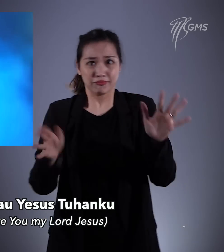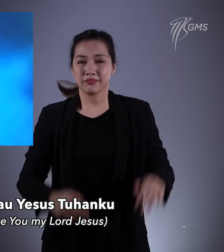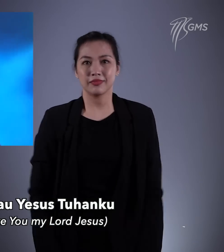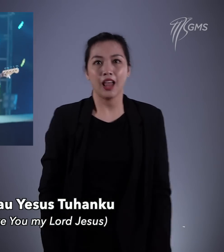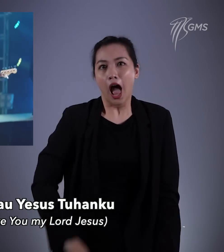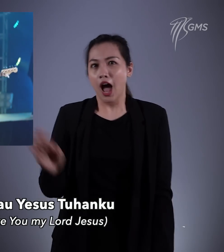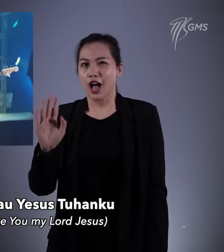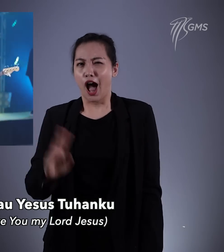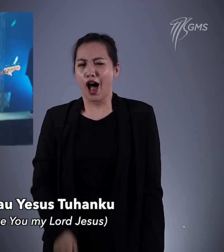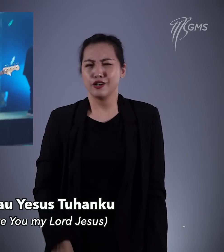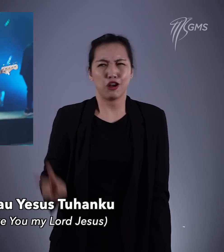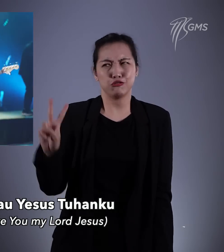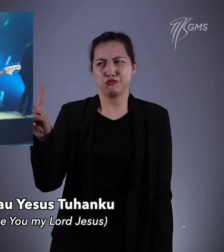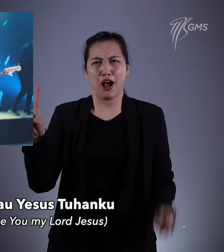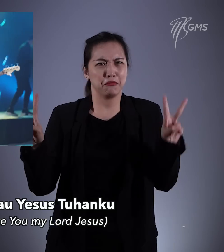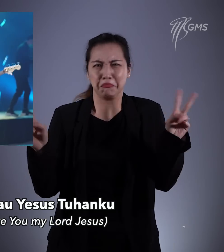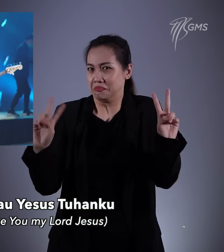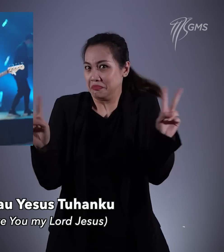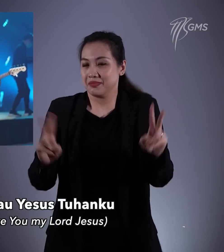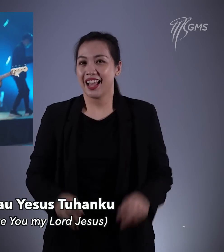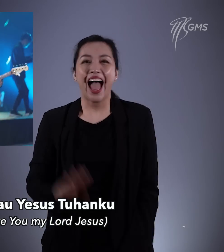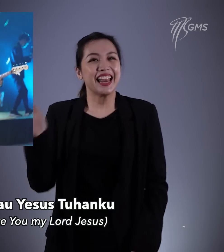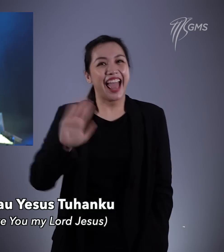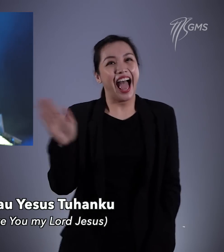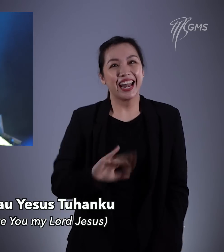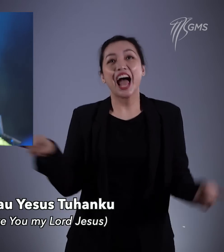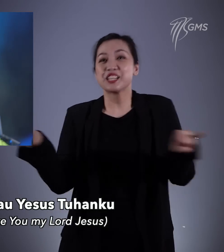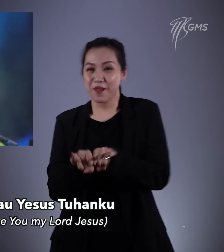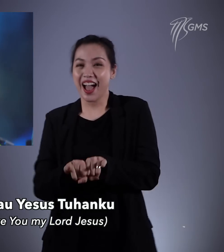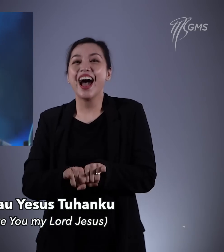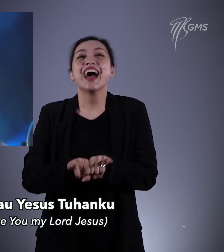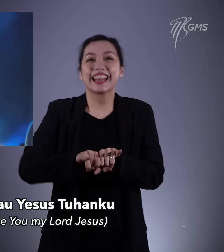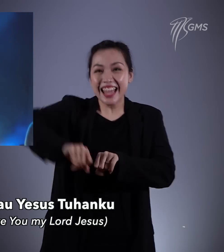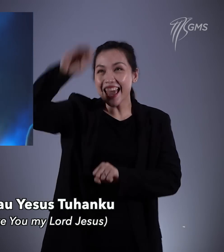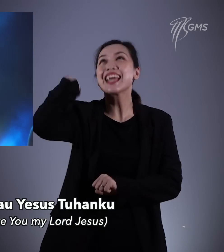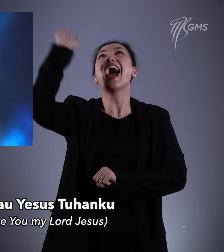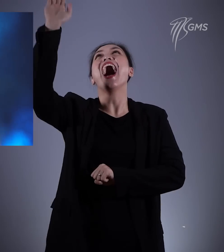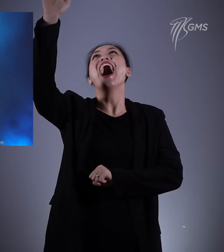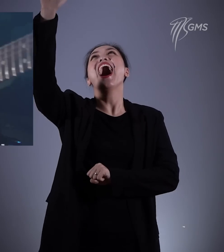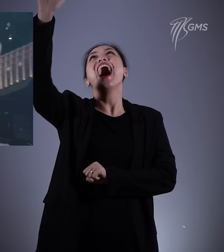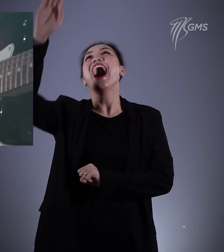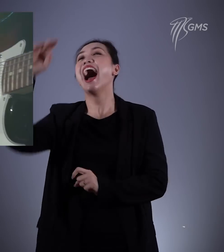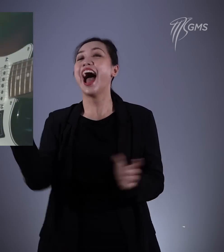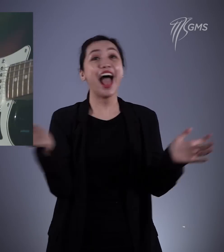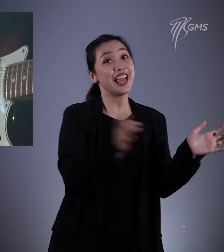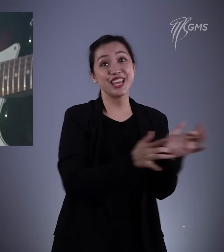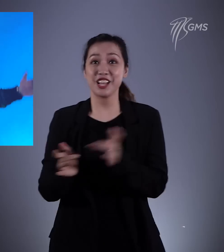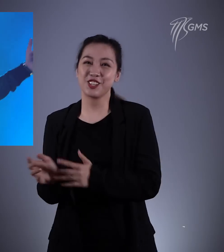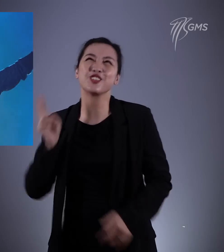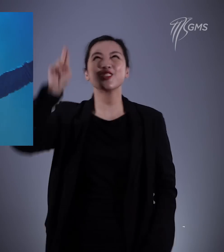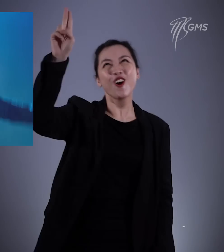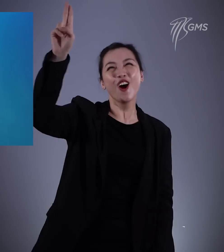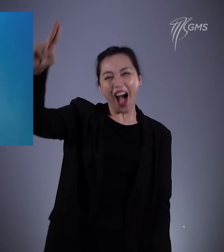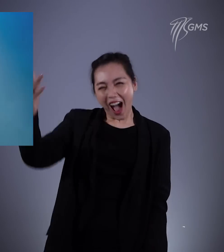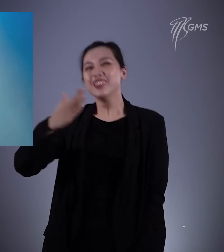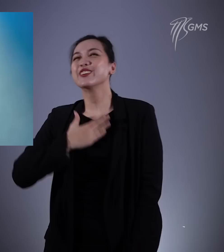bandingannya, tiada duanya, tiada seperti Kau,